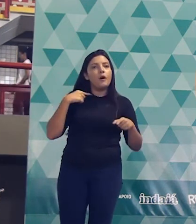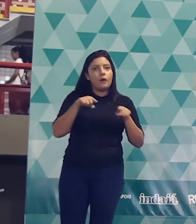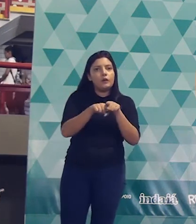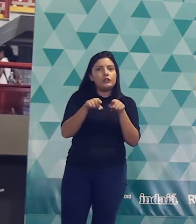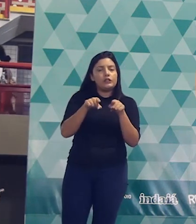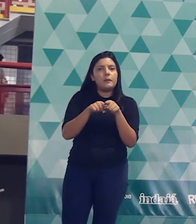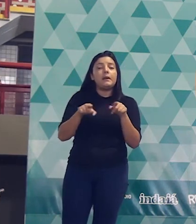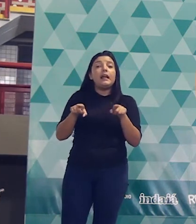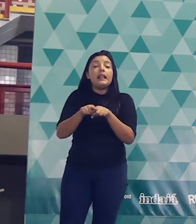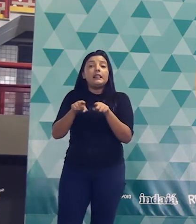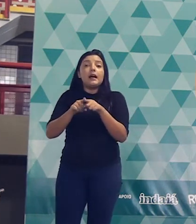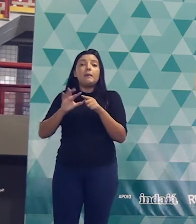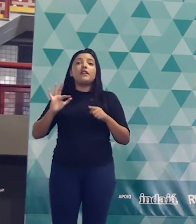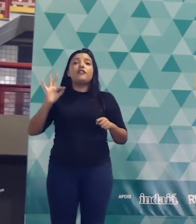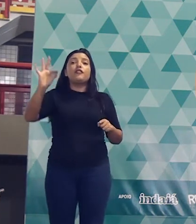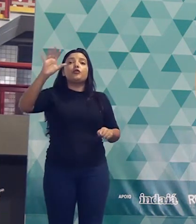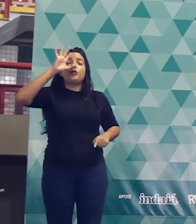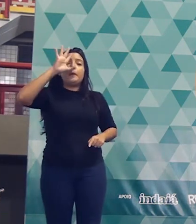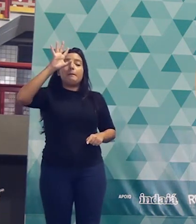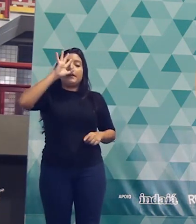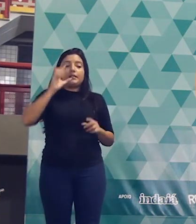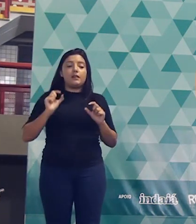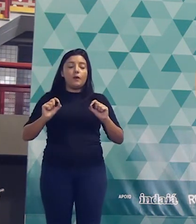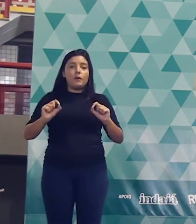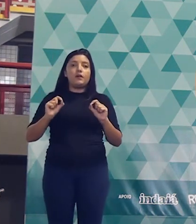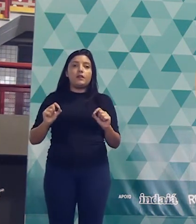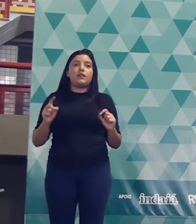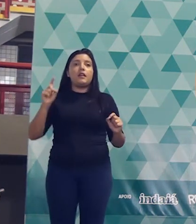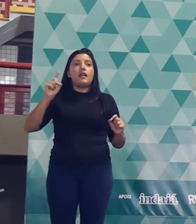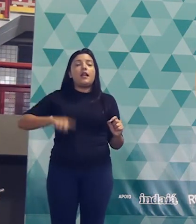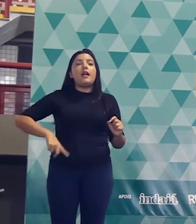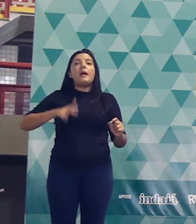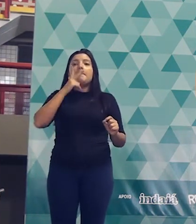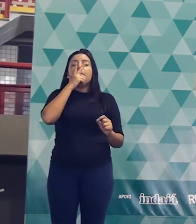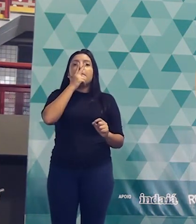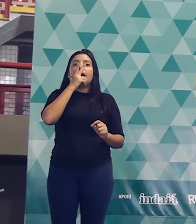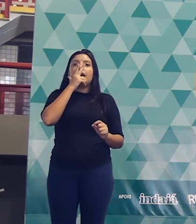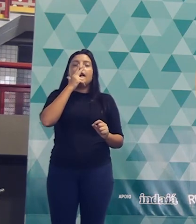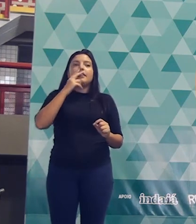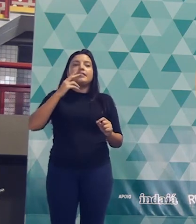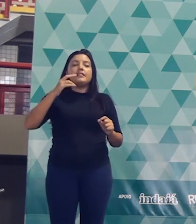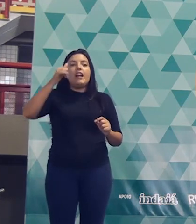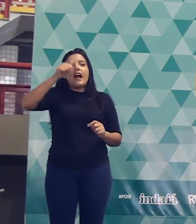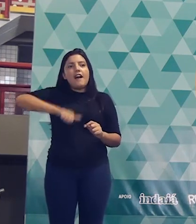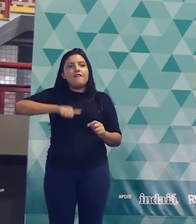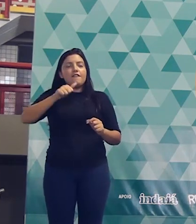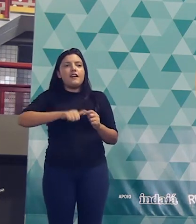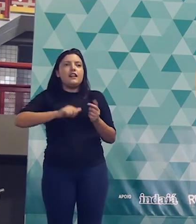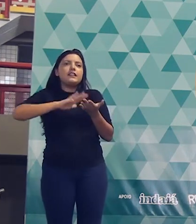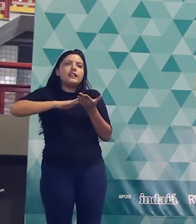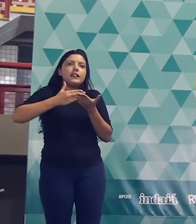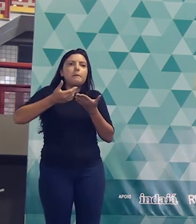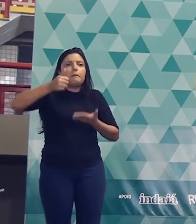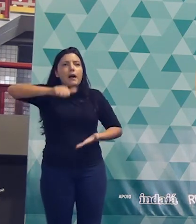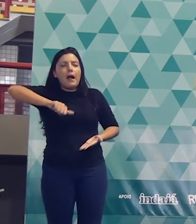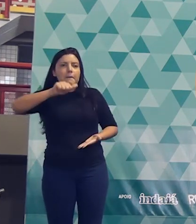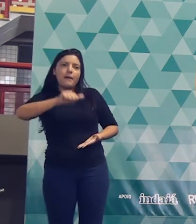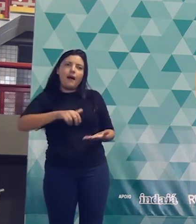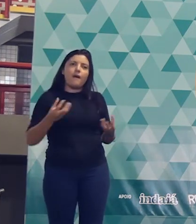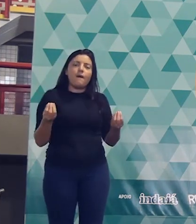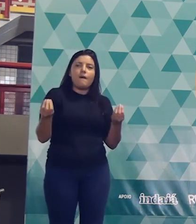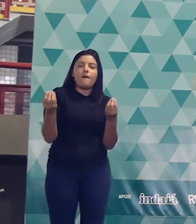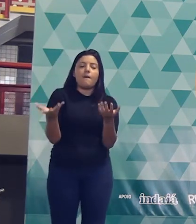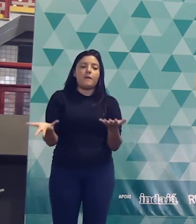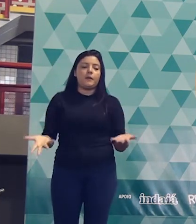o animam. Isso faz da compreensão sempre uma interpretação. Aí, com base no que Leonardo Boff está dizendo, a gente